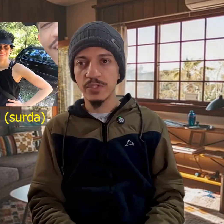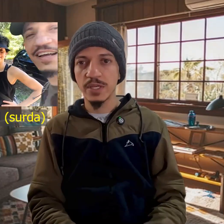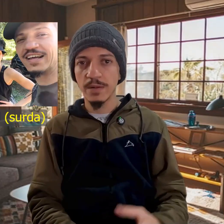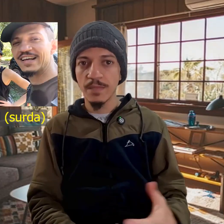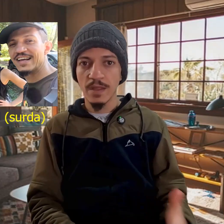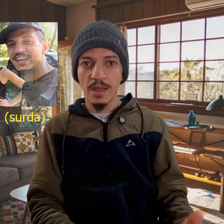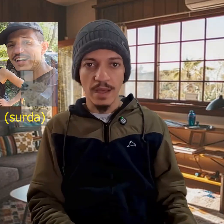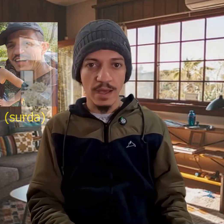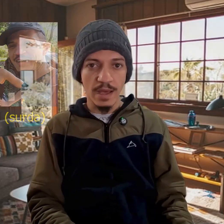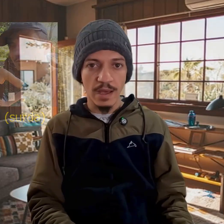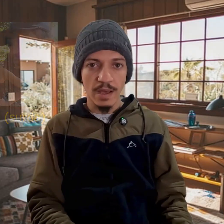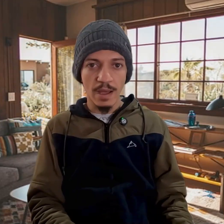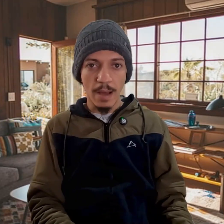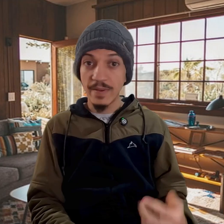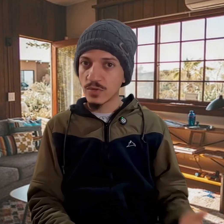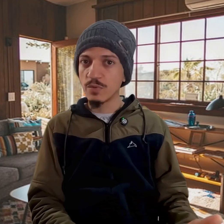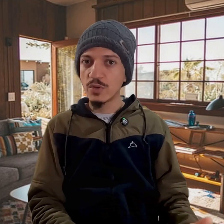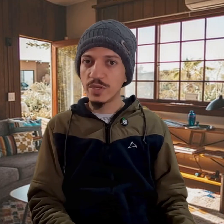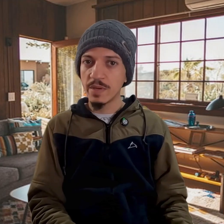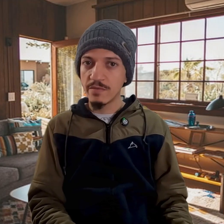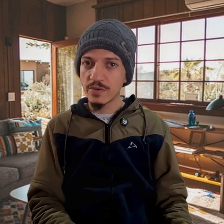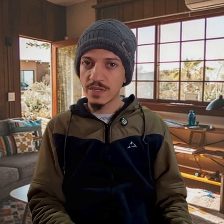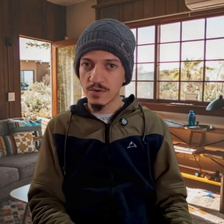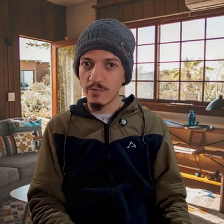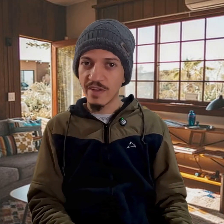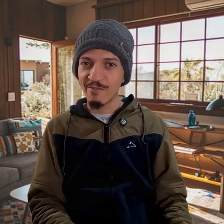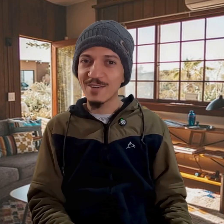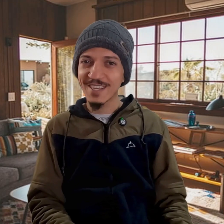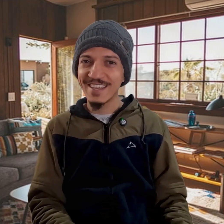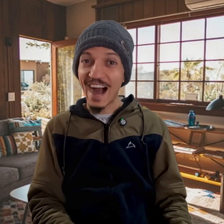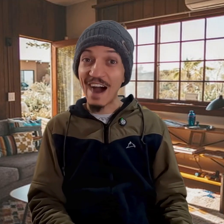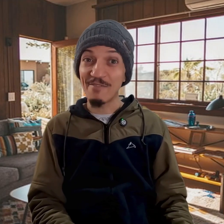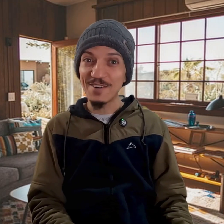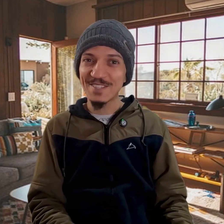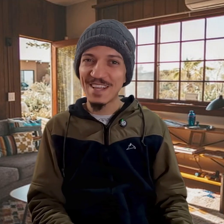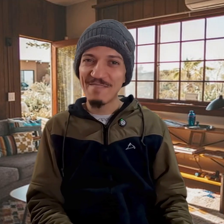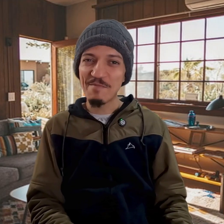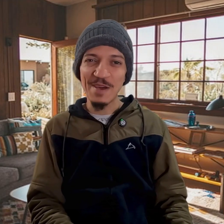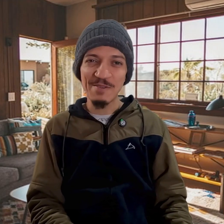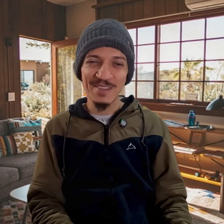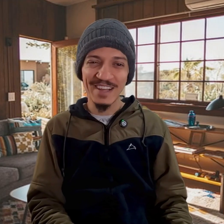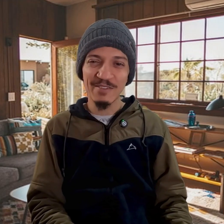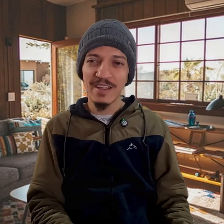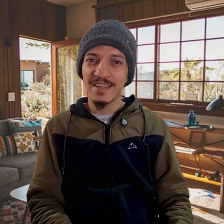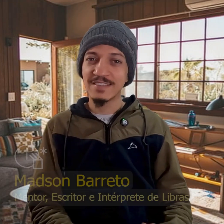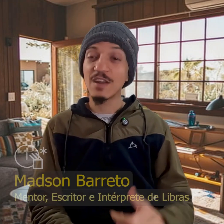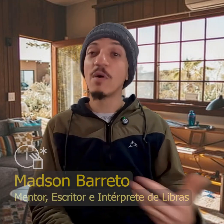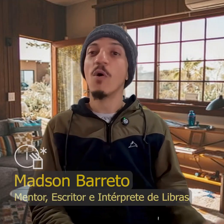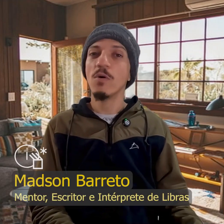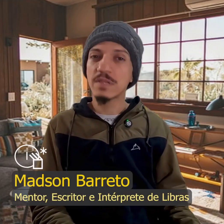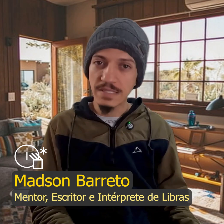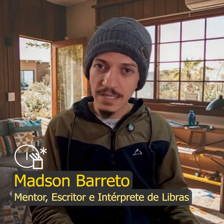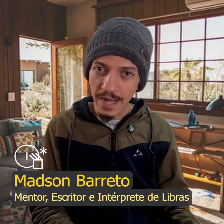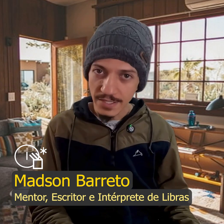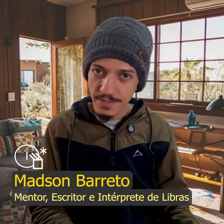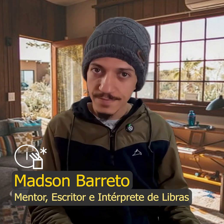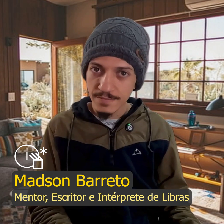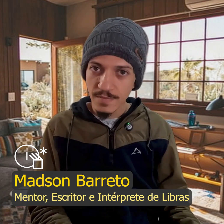Diamantina, a pessoa do meu time que vocês ouvem a voz aqui, a voz me perguntando, está numa outra cidade